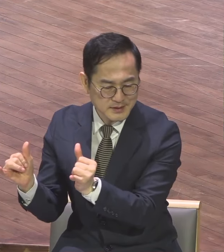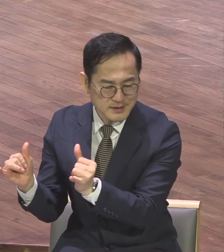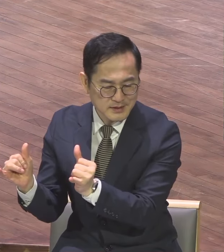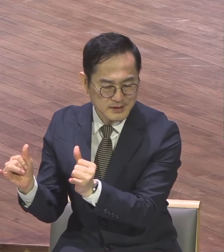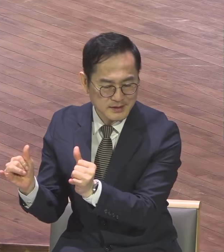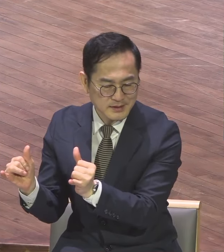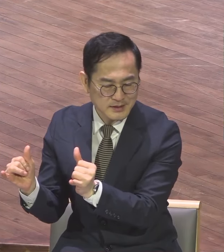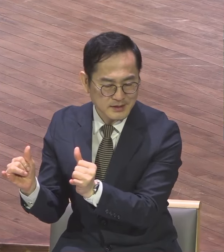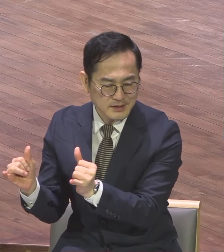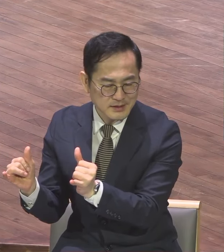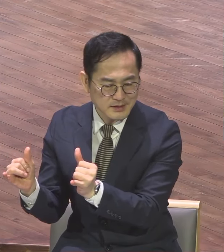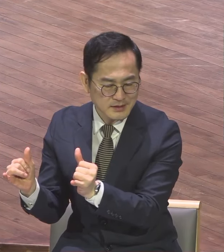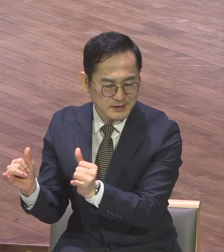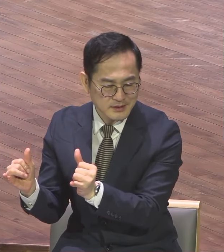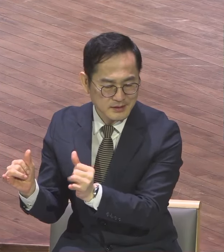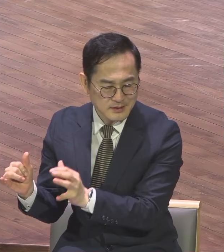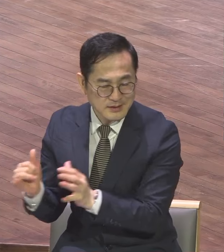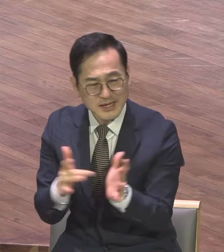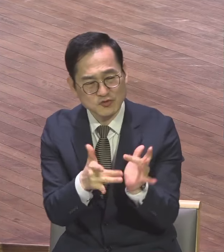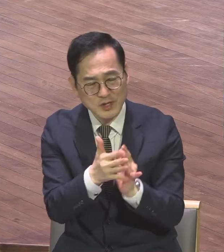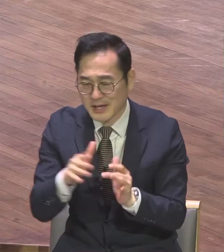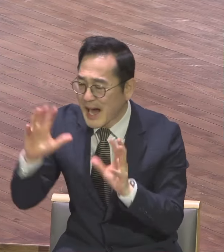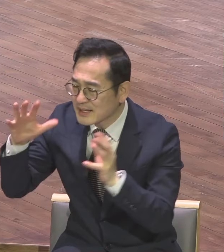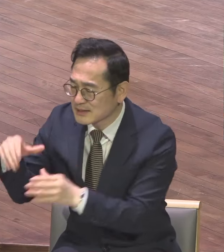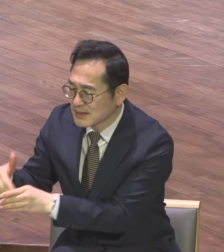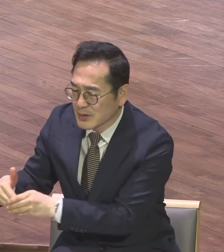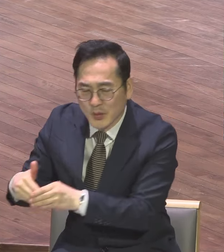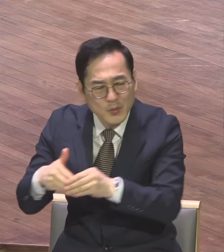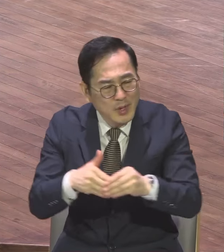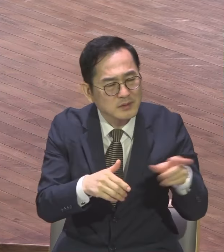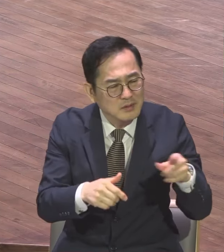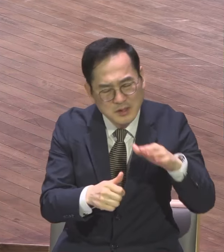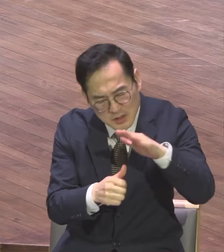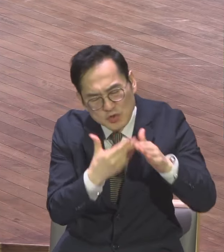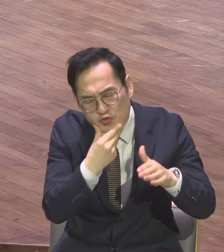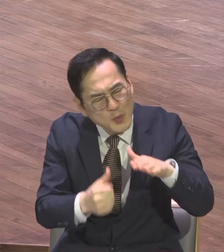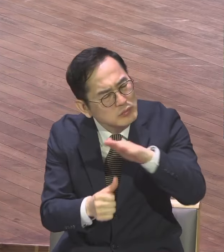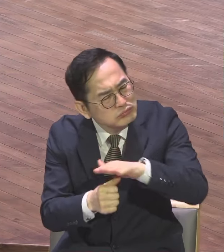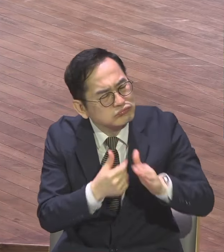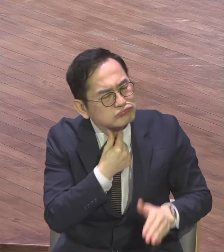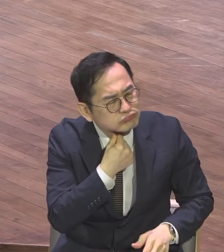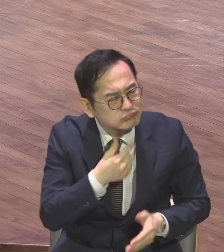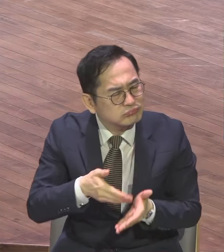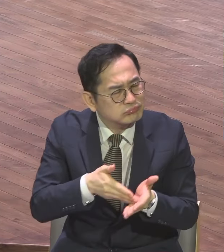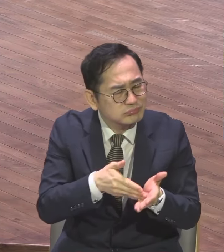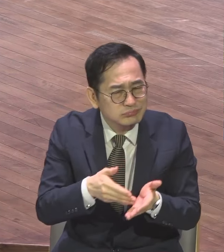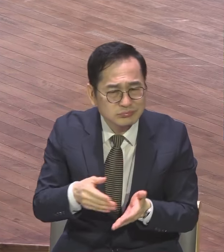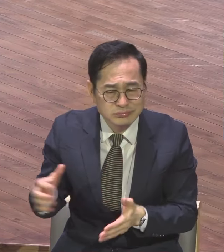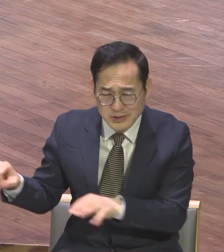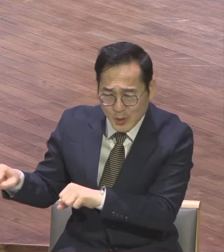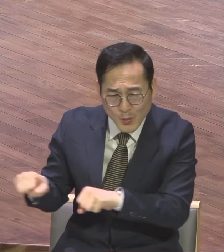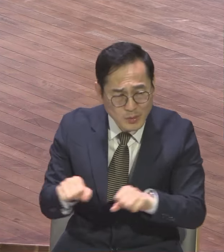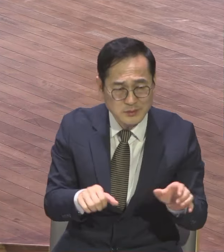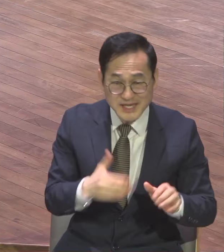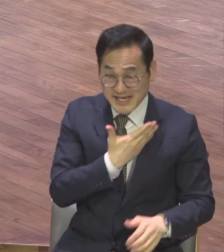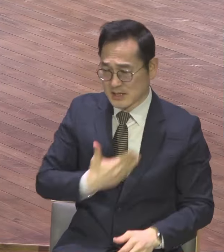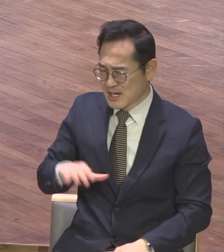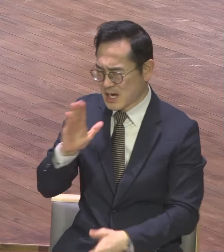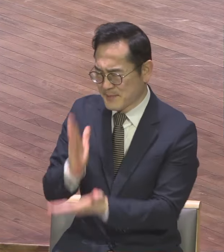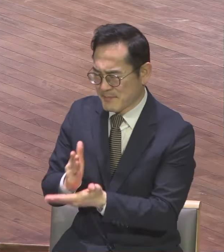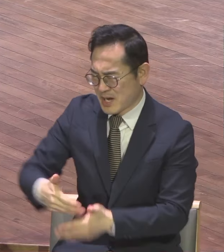먼저 만져주심을 바라고 어린아이를 데리고 오매 제자들이 꾸짖거늘 예수께서 보시고